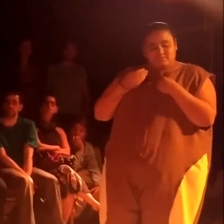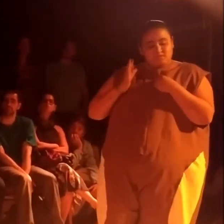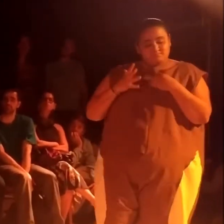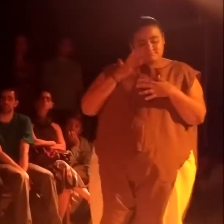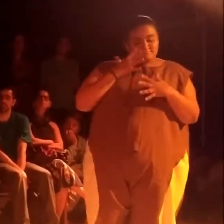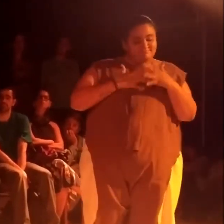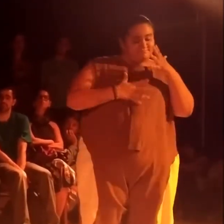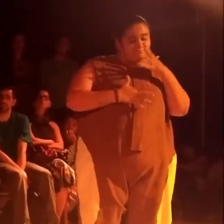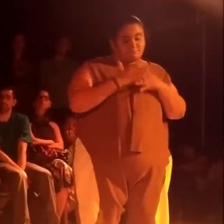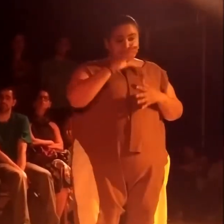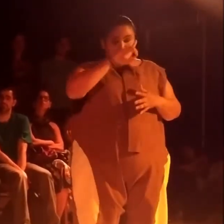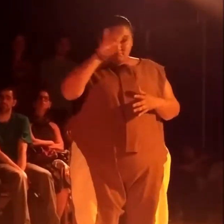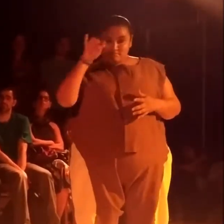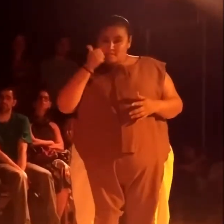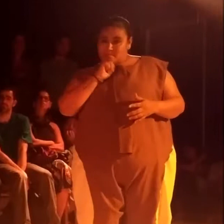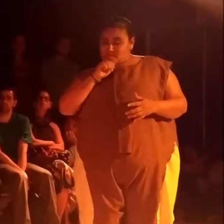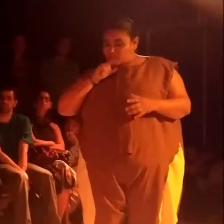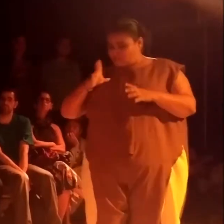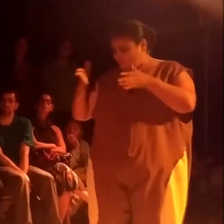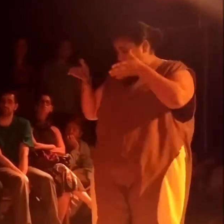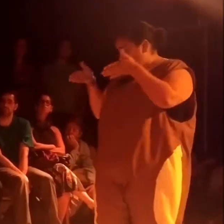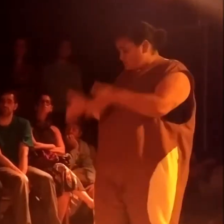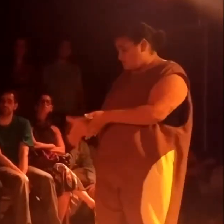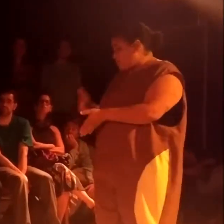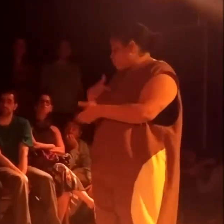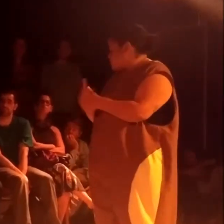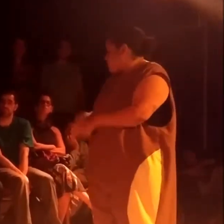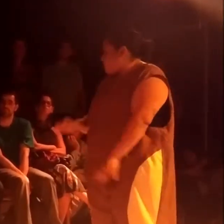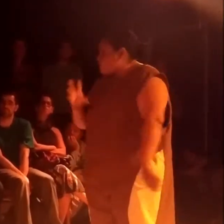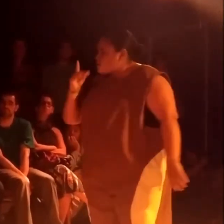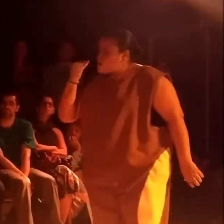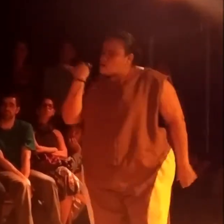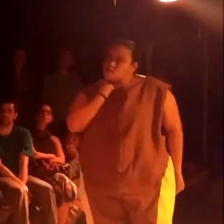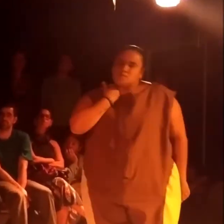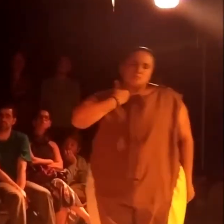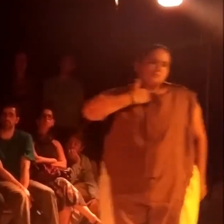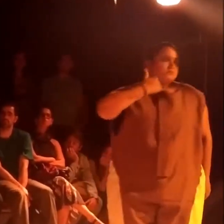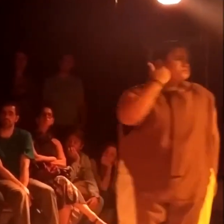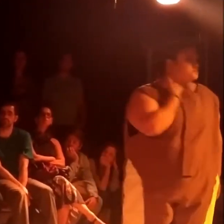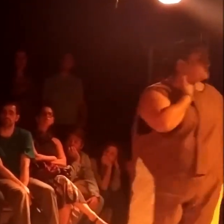No dia em que temeu a mamãe, eu estava cansado e com sono.